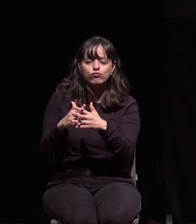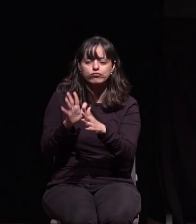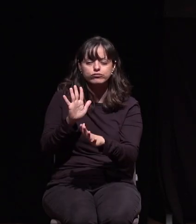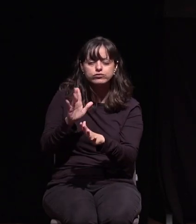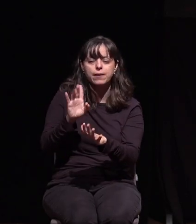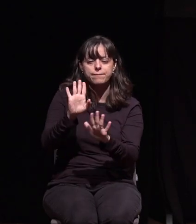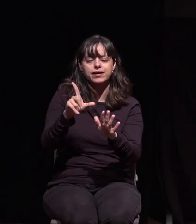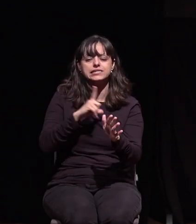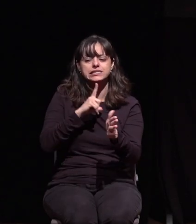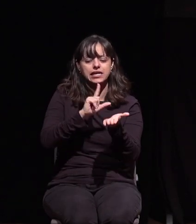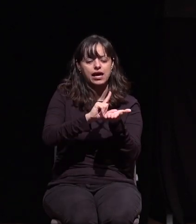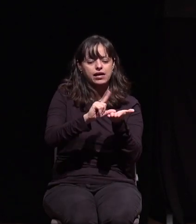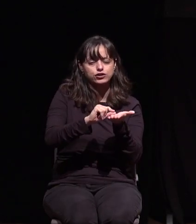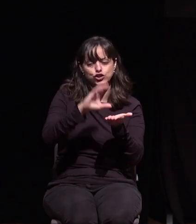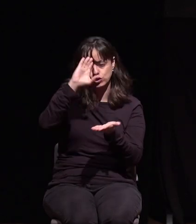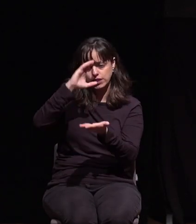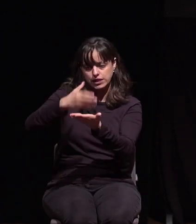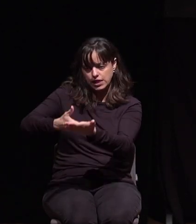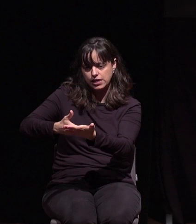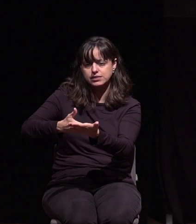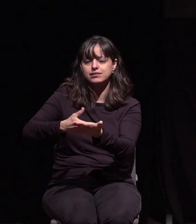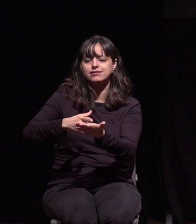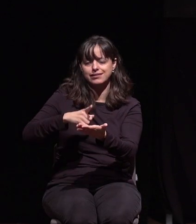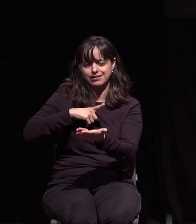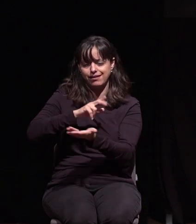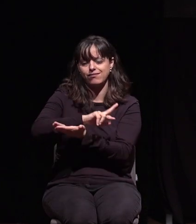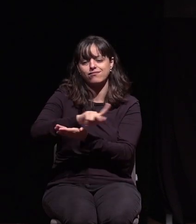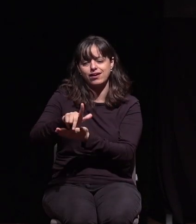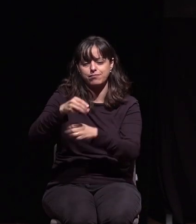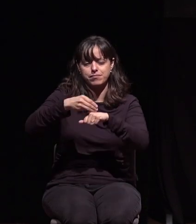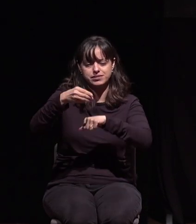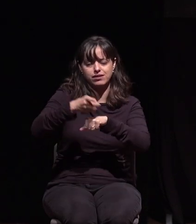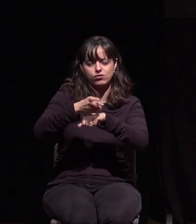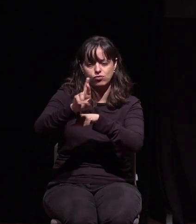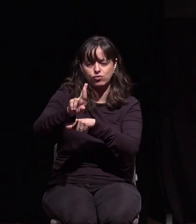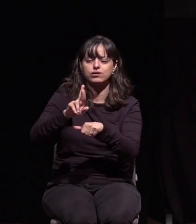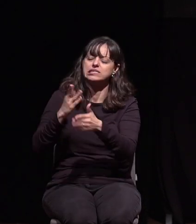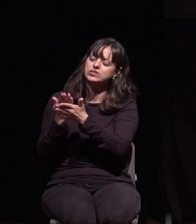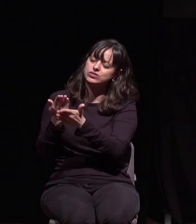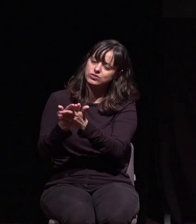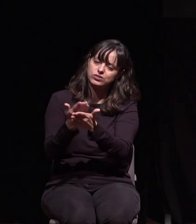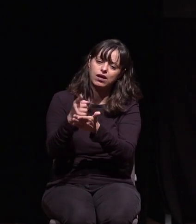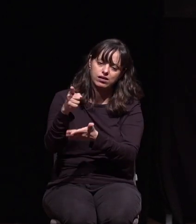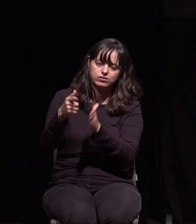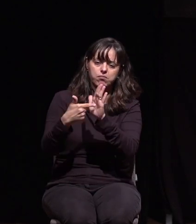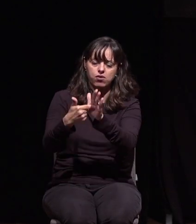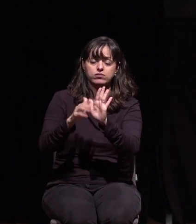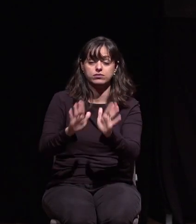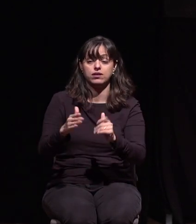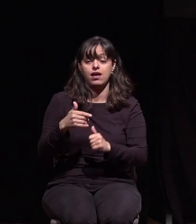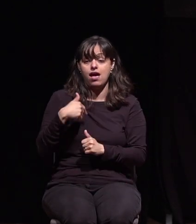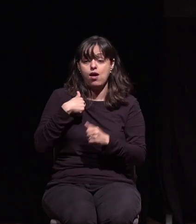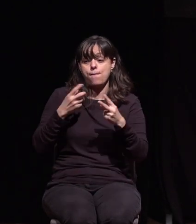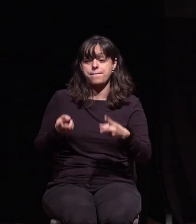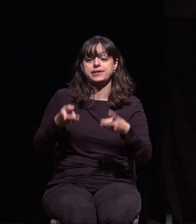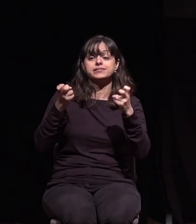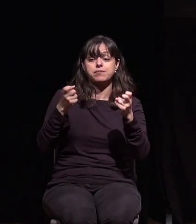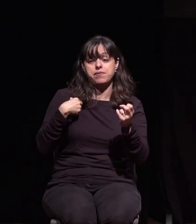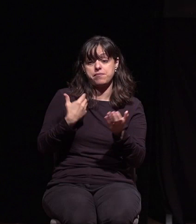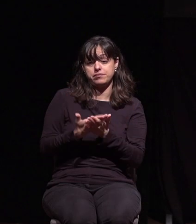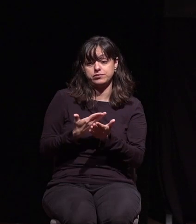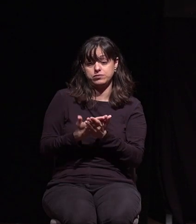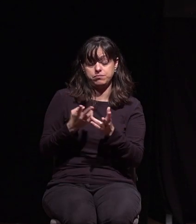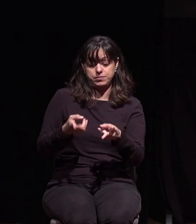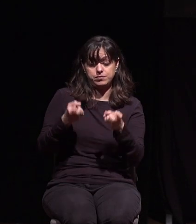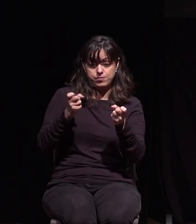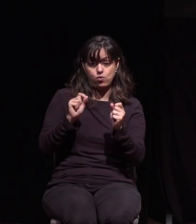artigos, teses, dissertações, enfim, no campo acadêmico, bastante trabalhadas com isso. Eu recuperaria uma outra coisa importante, quer dizer, a Lina tem 2